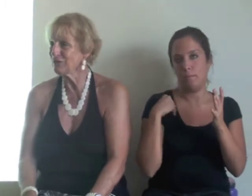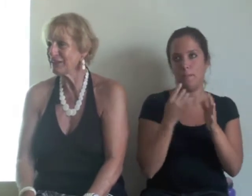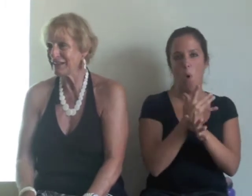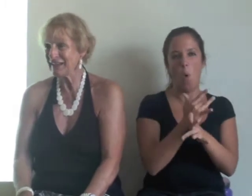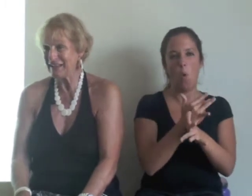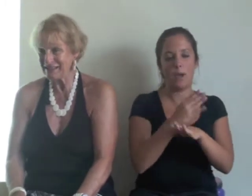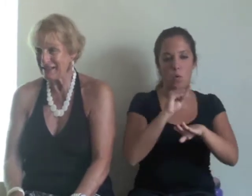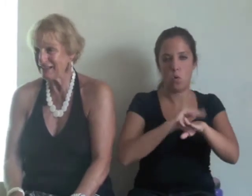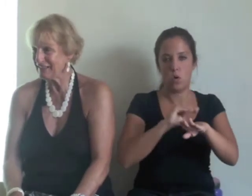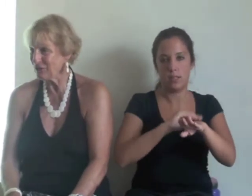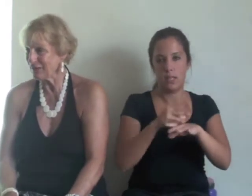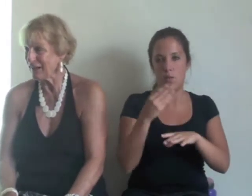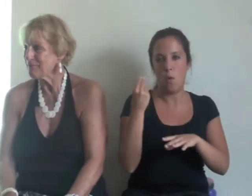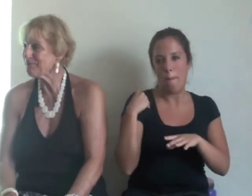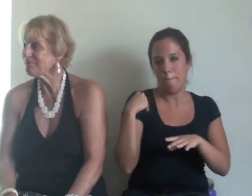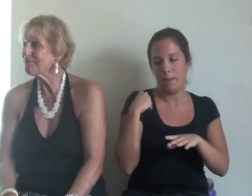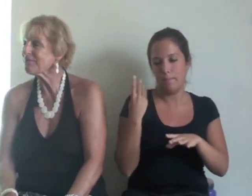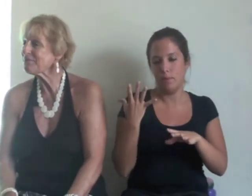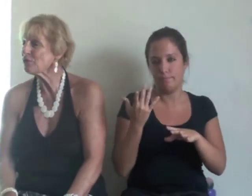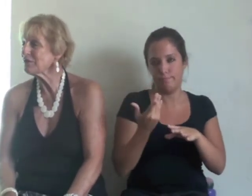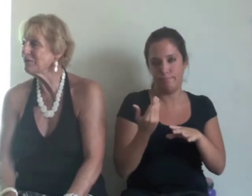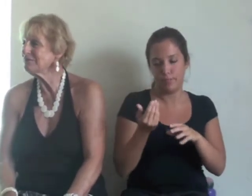en esta teoría. Próximo.